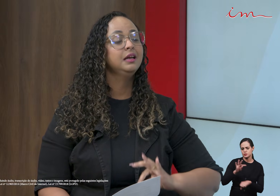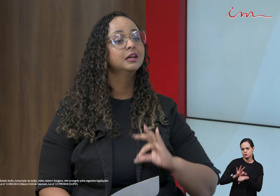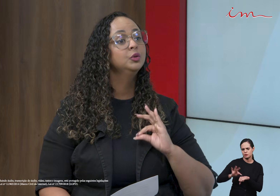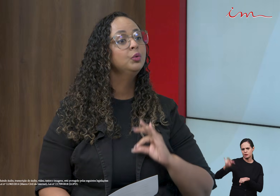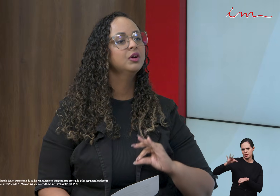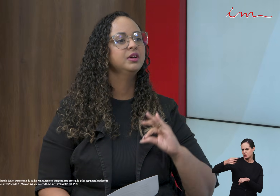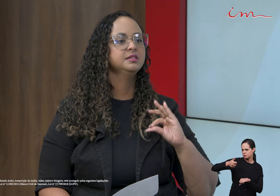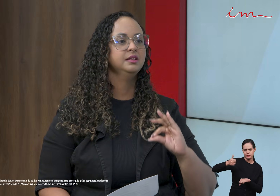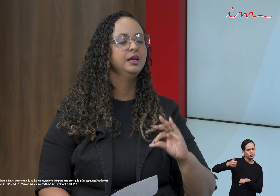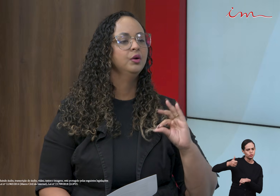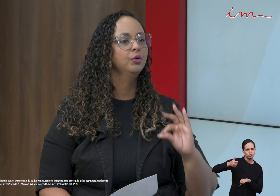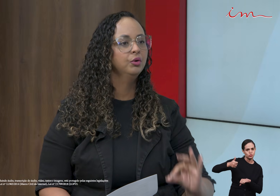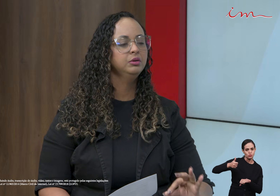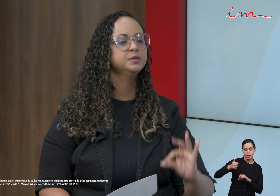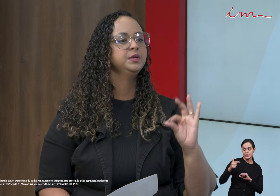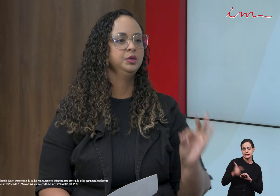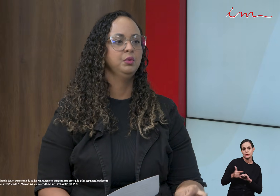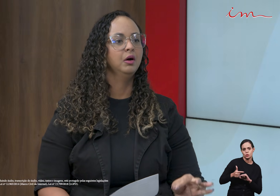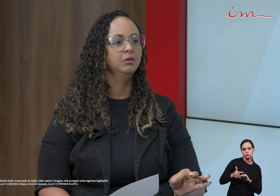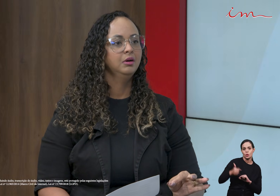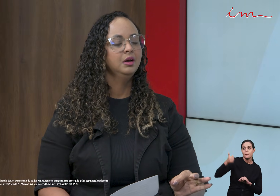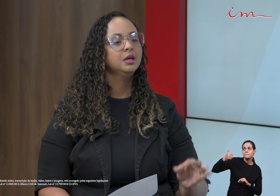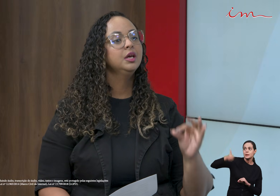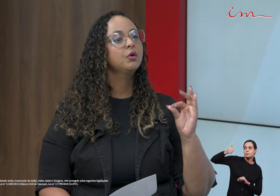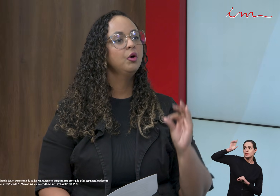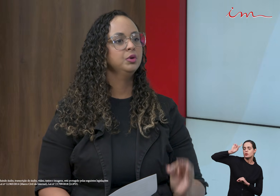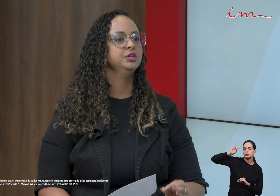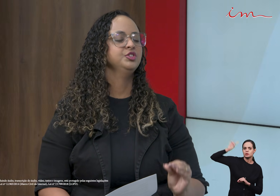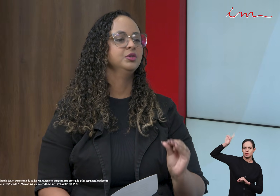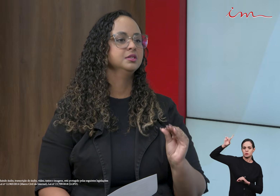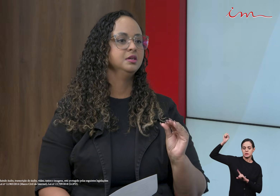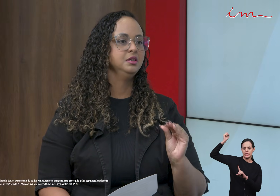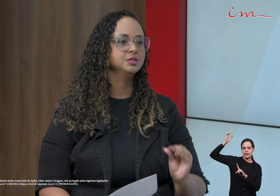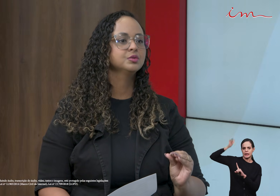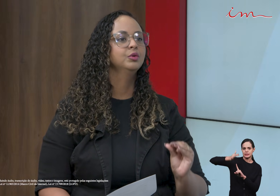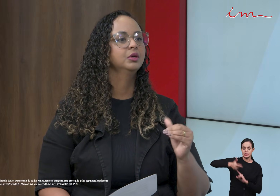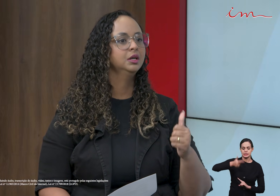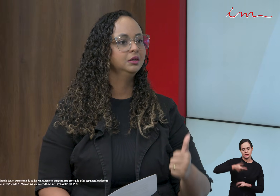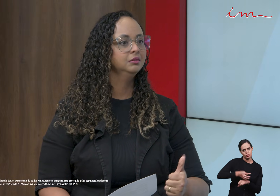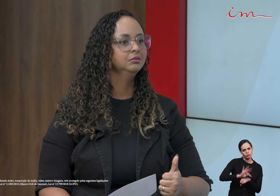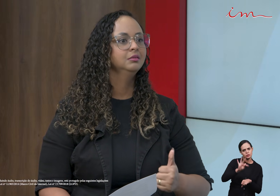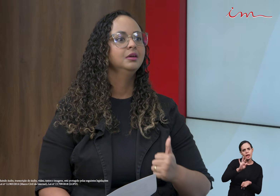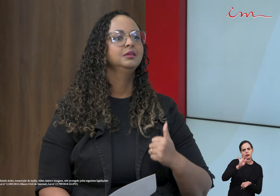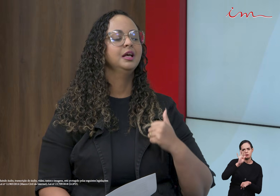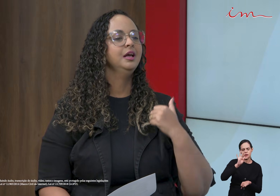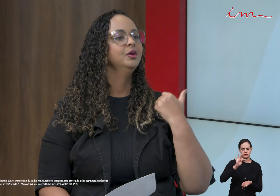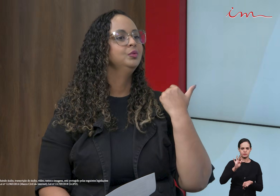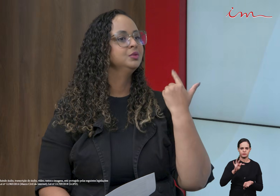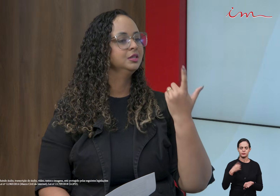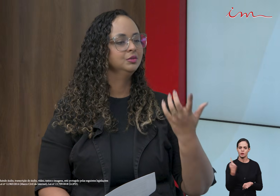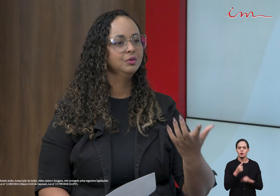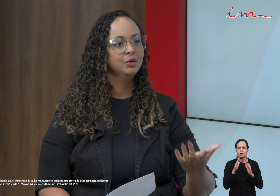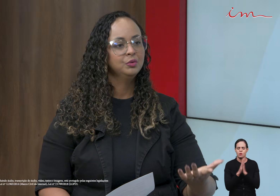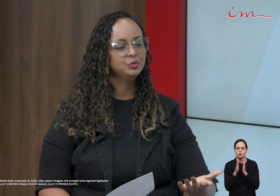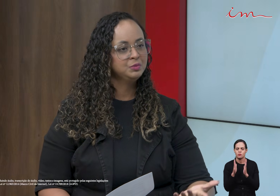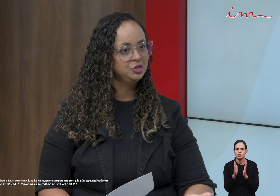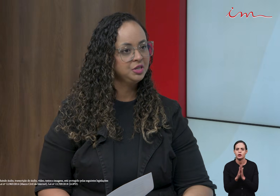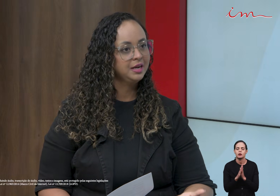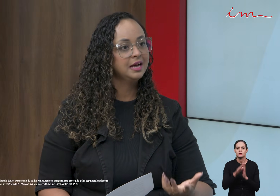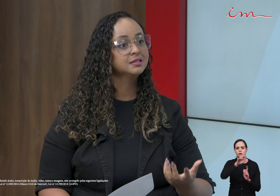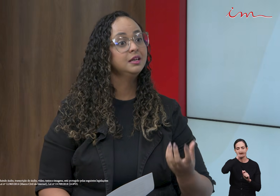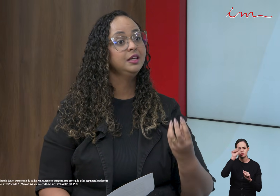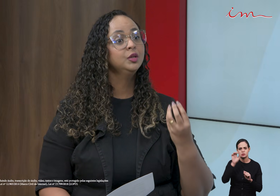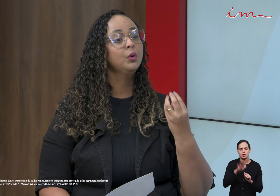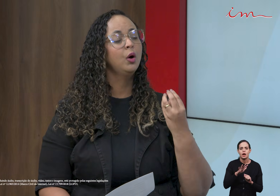a técnica nunca vai exceder o espiritual. Exatamente. E como que a gente alcança isso? Orando, né? Usando os